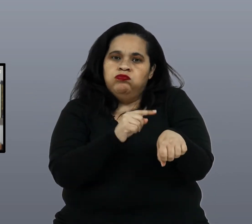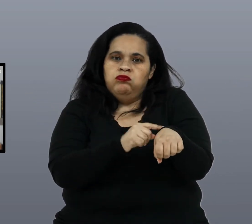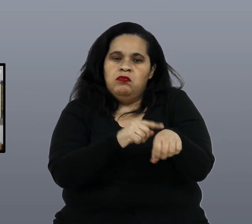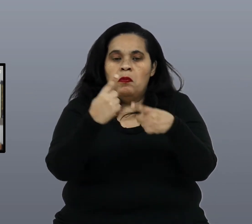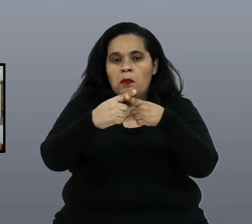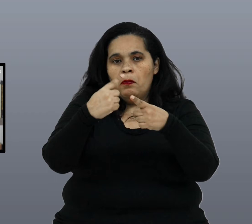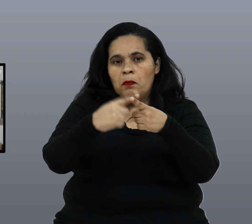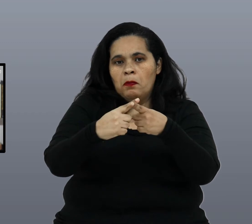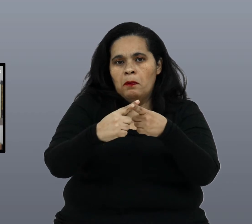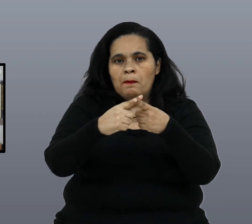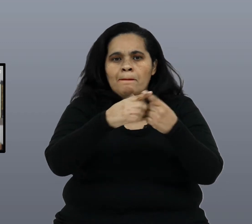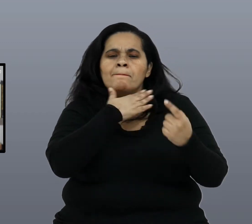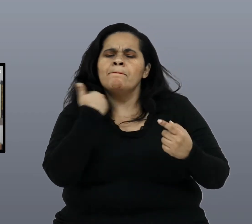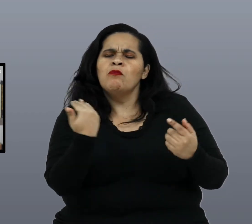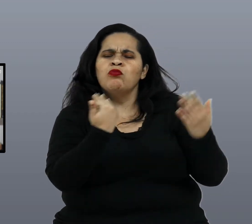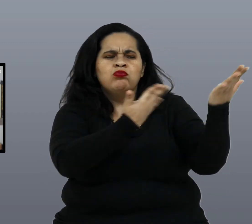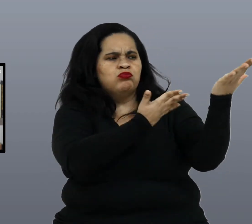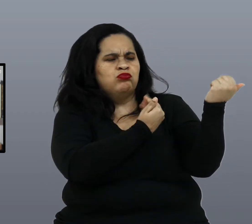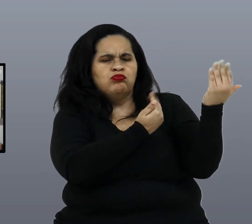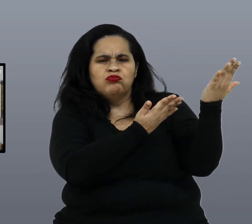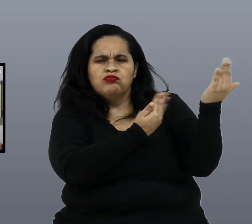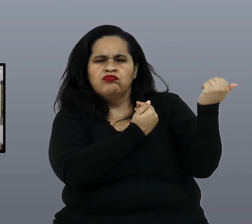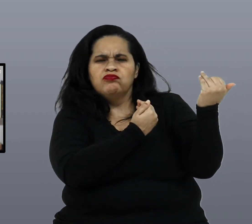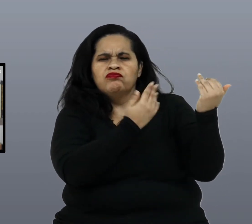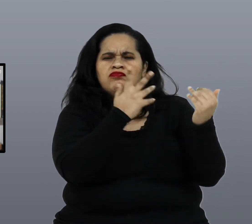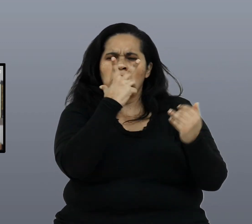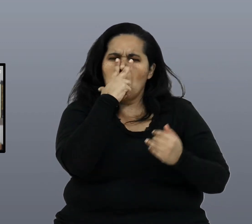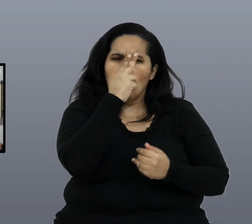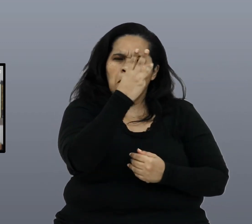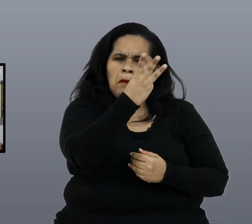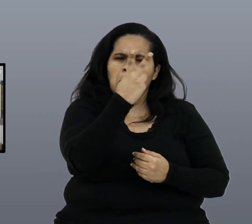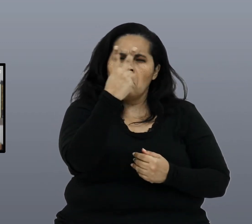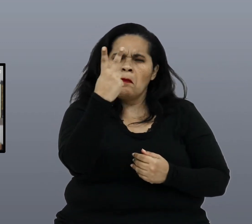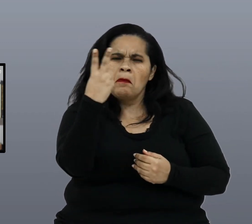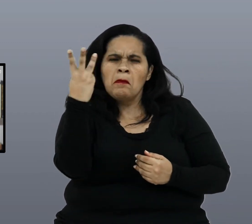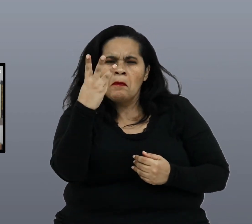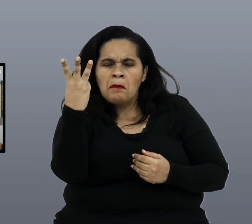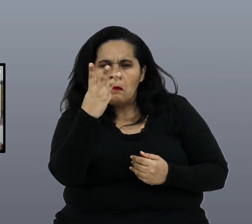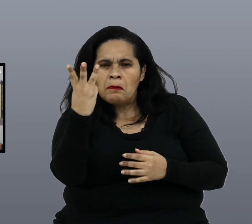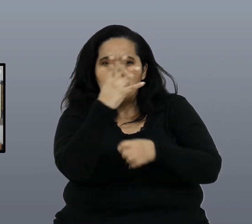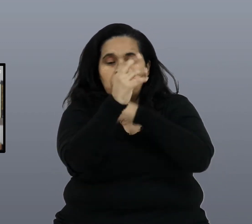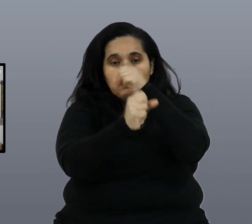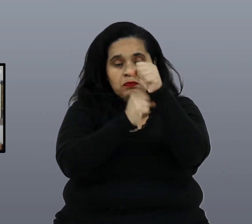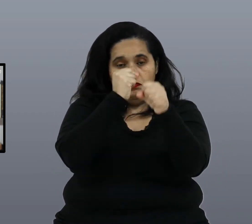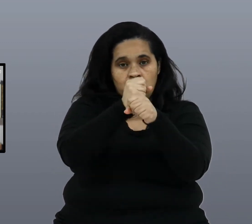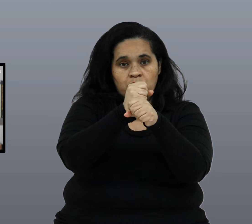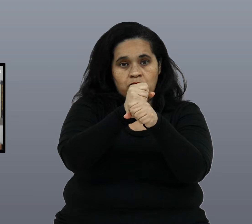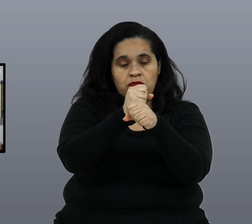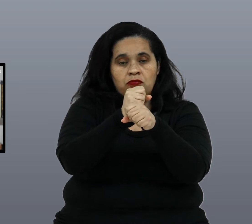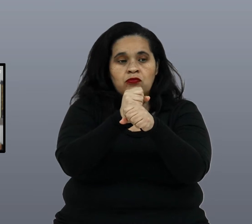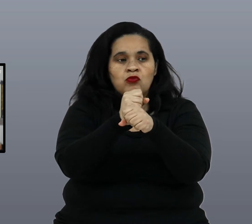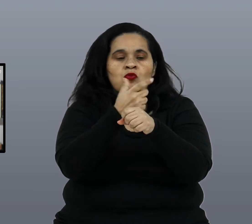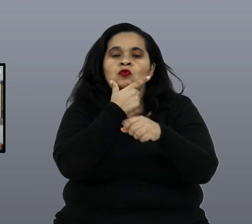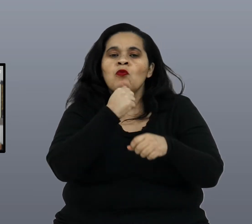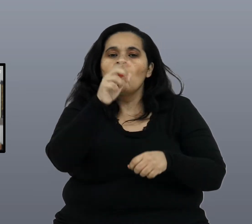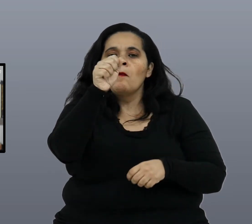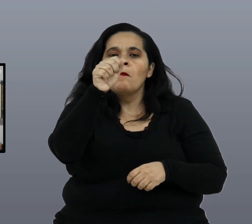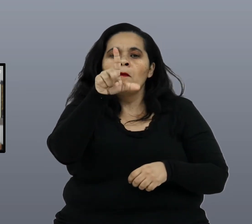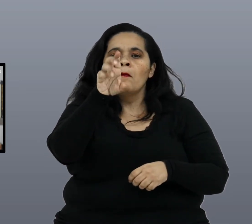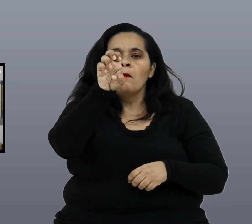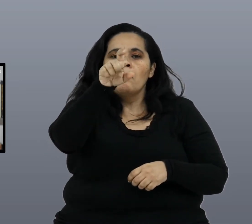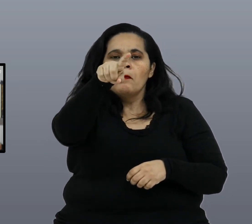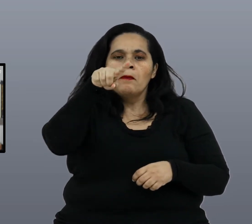jovem, 10 anos depois, no ano 323, ele morreu, Alexandre. Né? Bom, esse leopardo tem